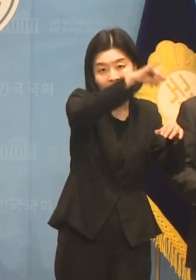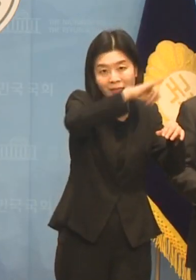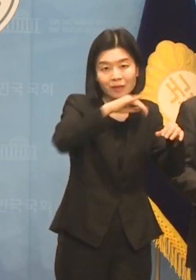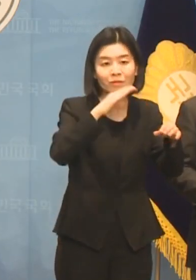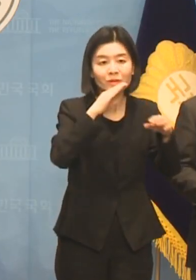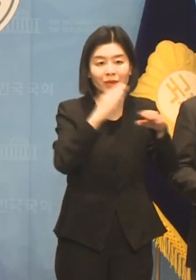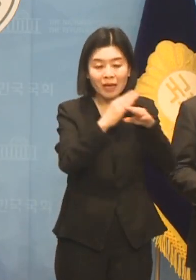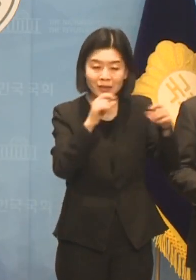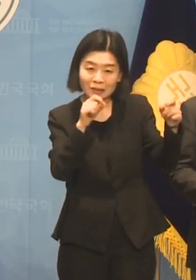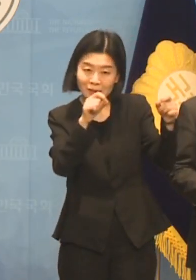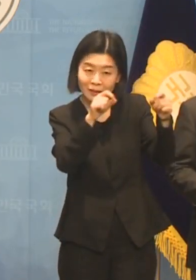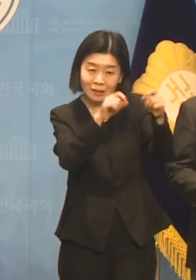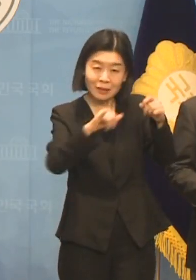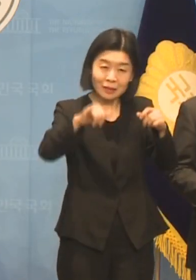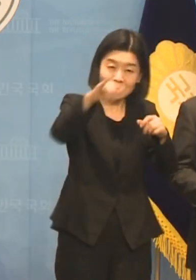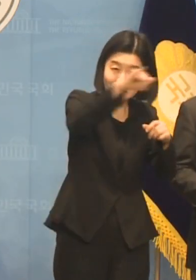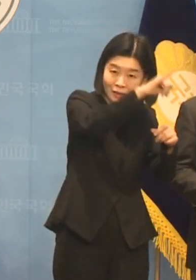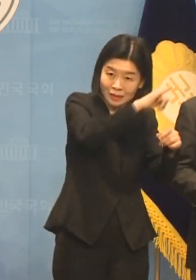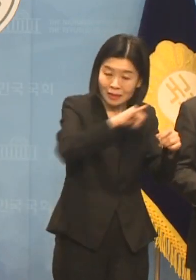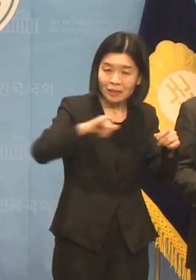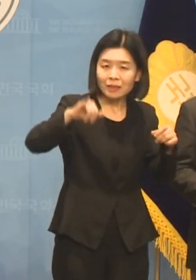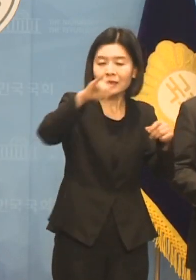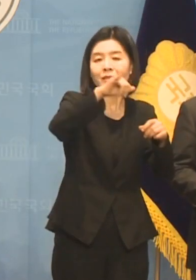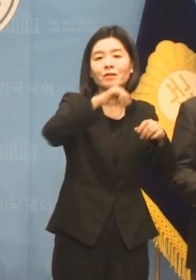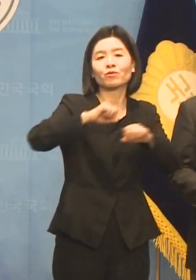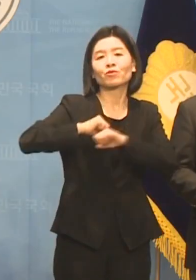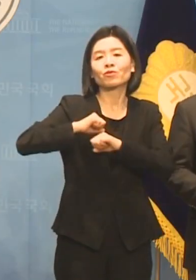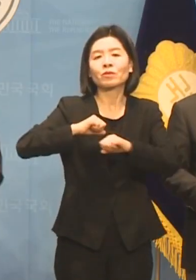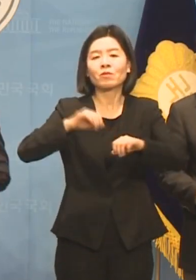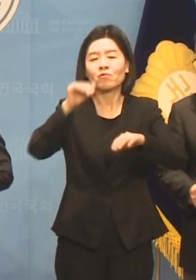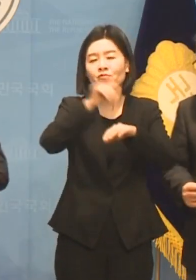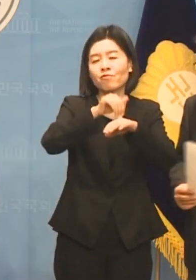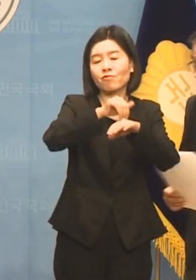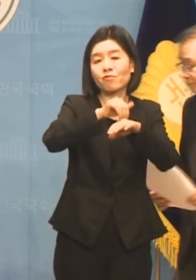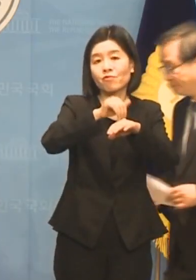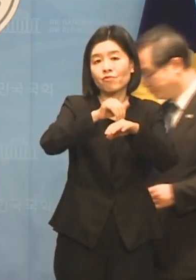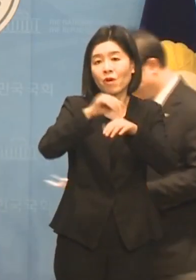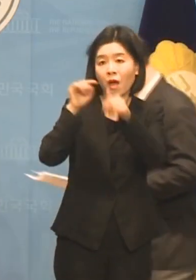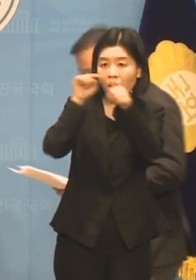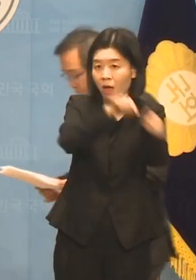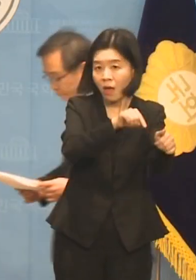가까운 지역까지 비행하는 작전을 실시하기도 했습니다.